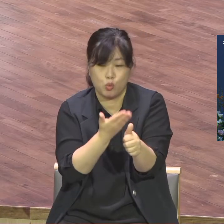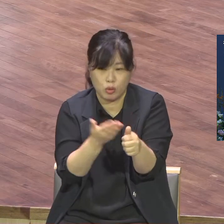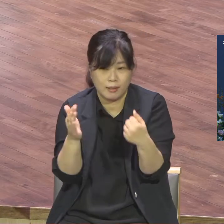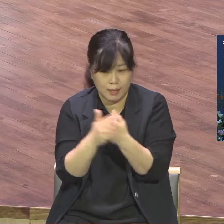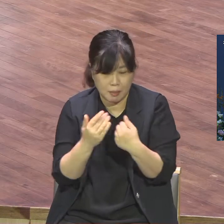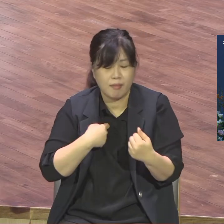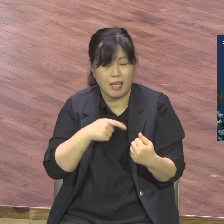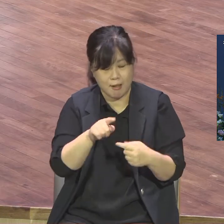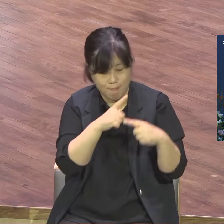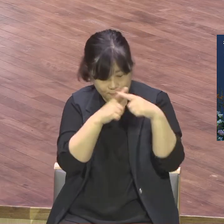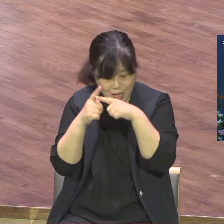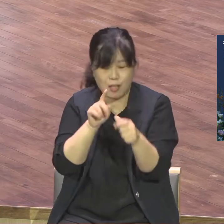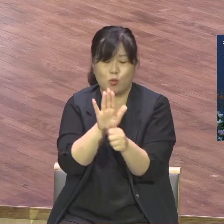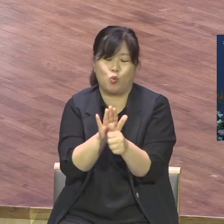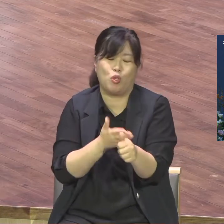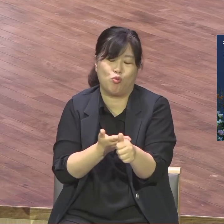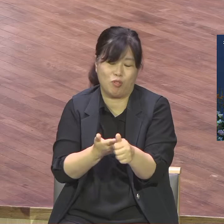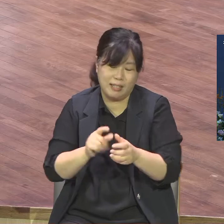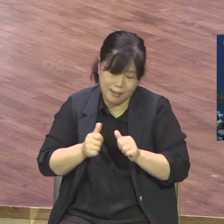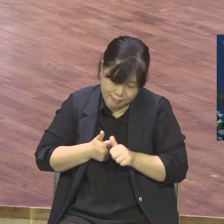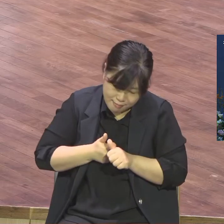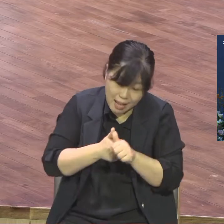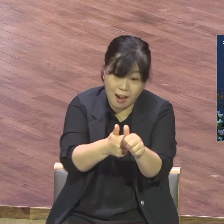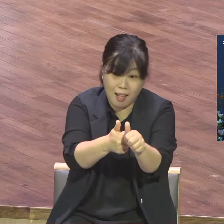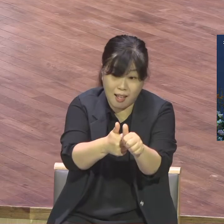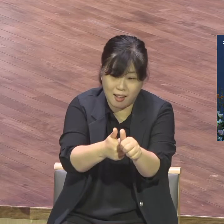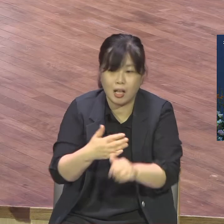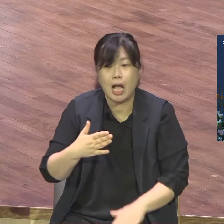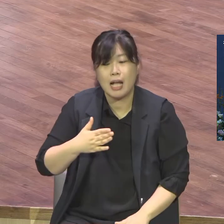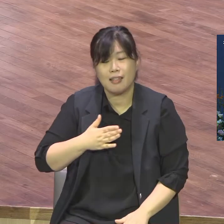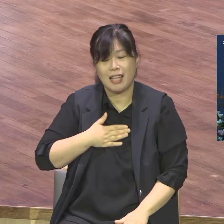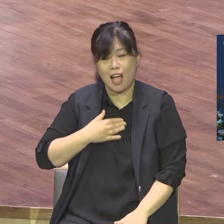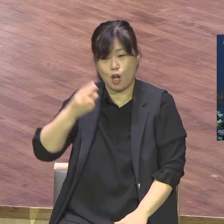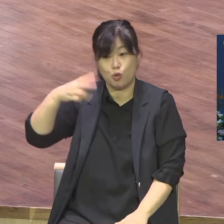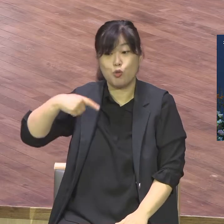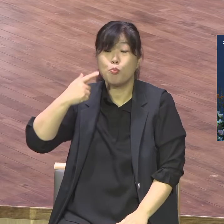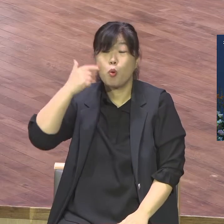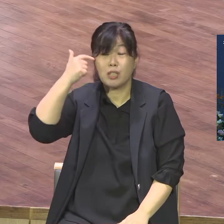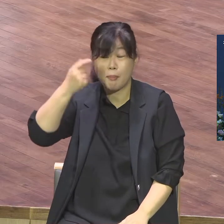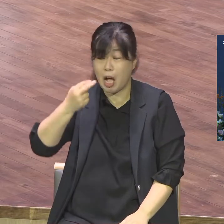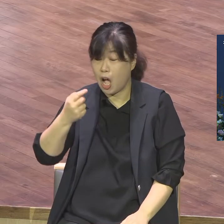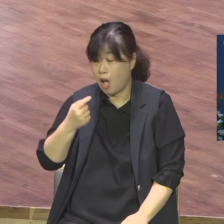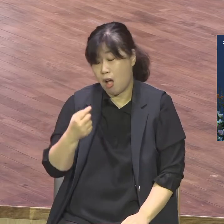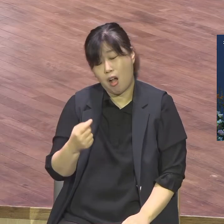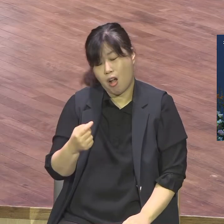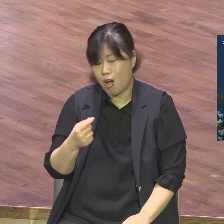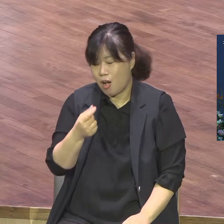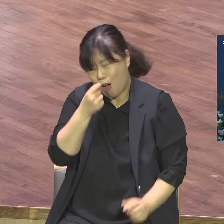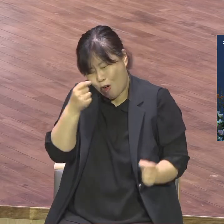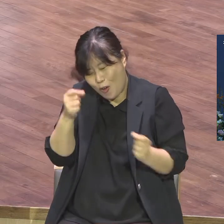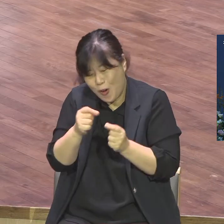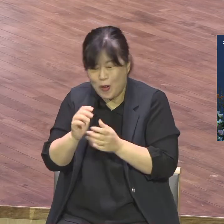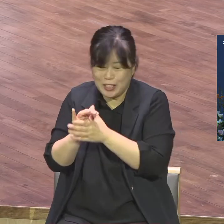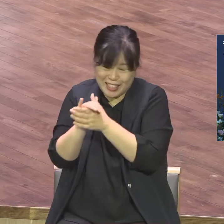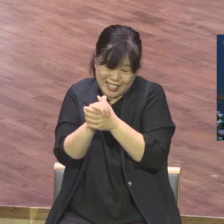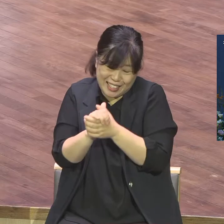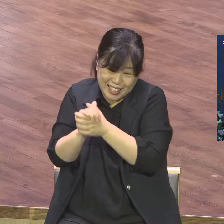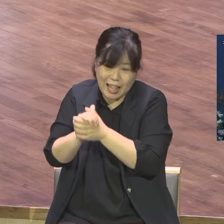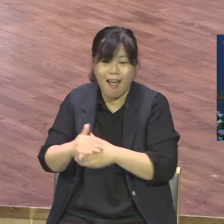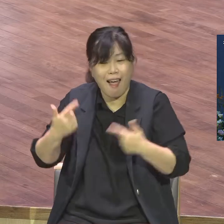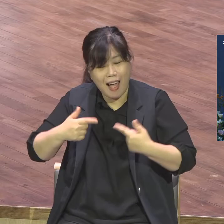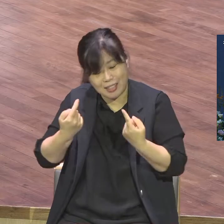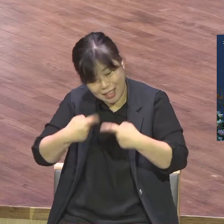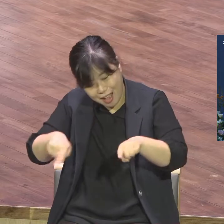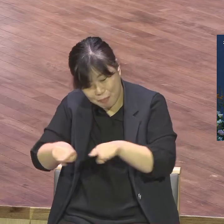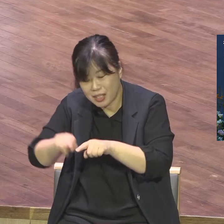어제도 점심 같이 먹고 올라왔습니다. 집에 다 끝나고 점심 같이 먹고 늘 같이 식사하고 같이 늘